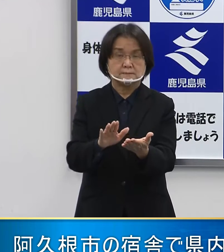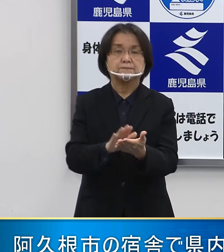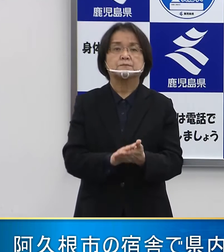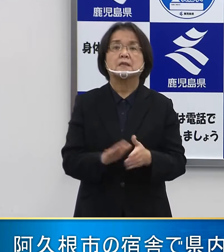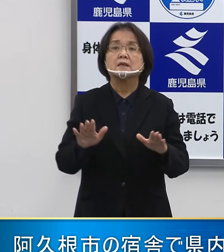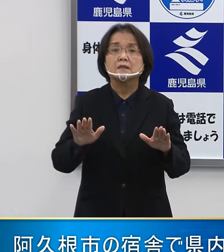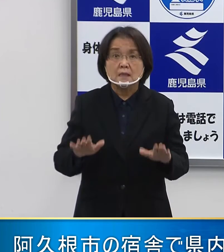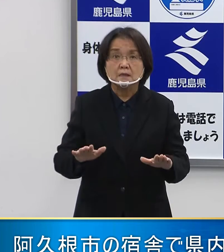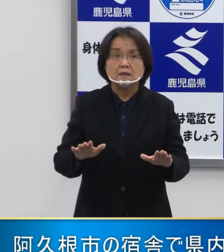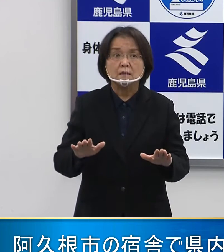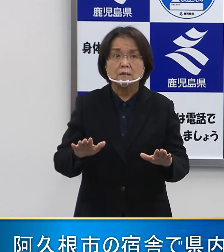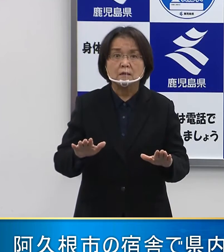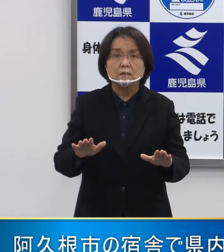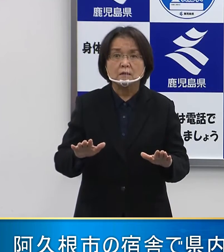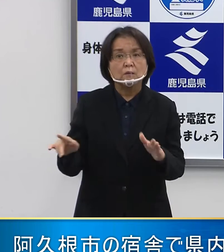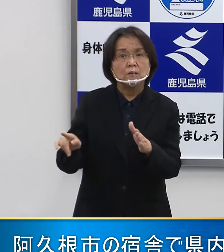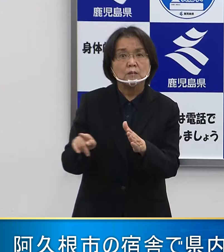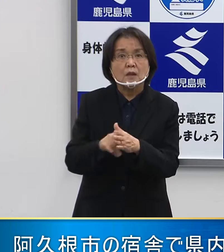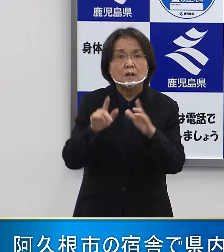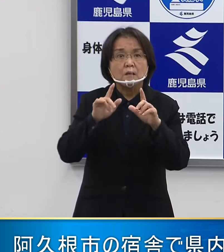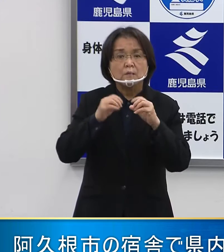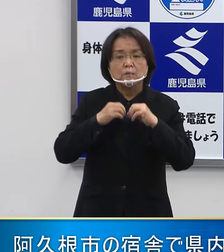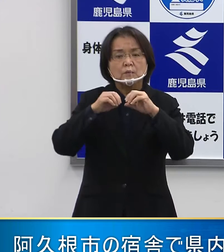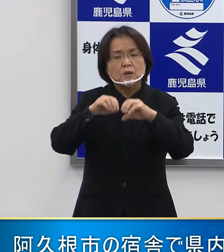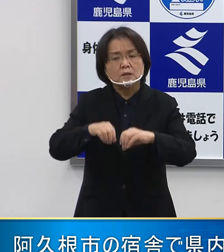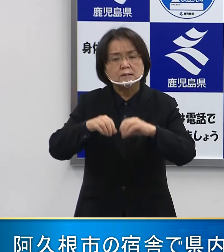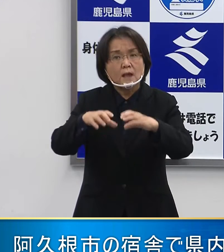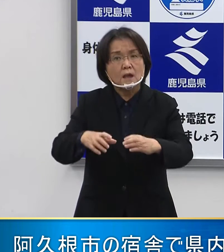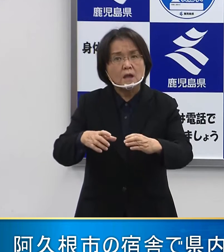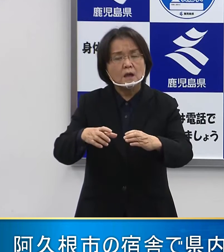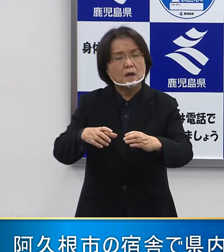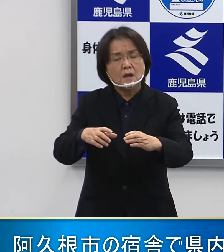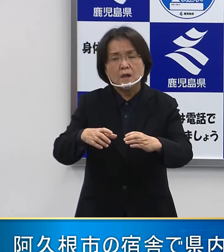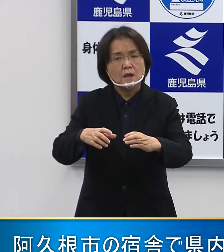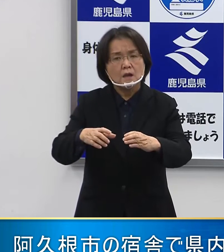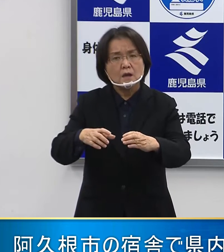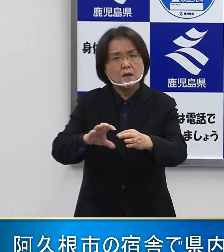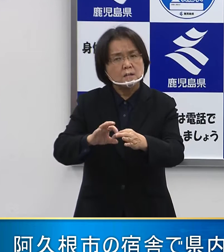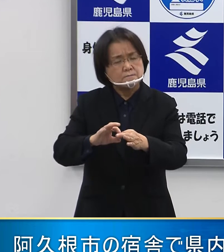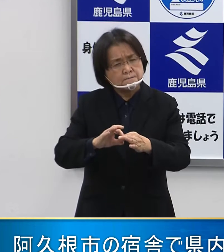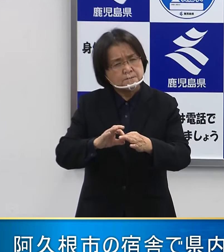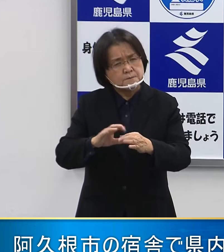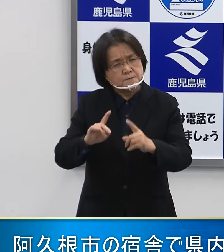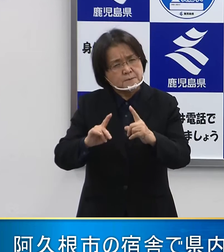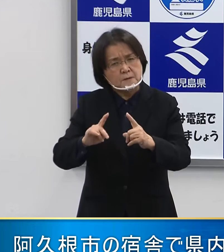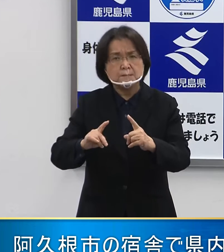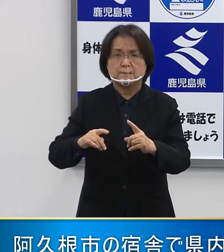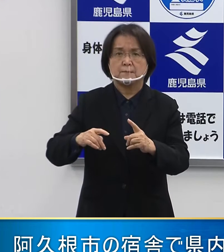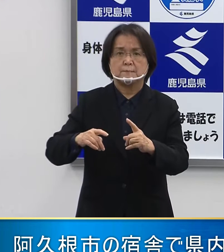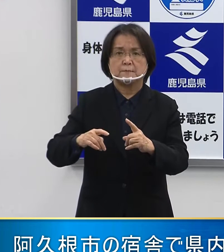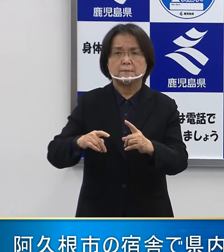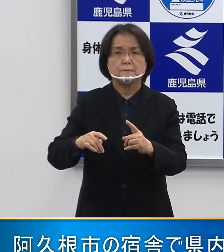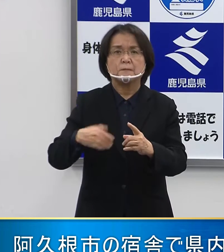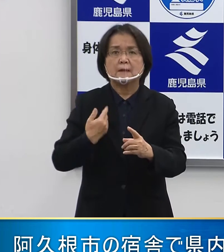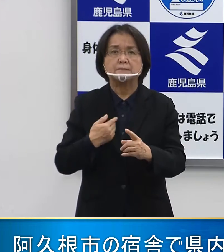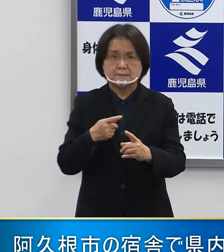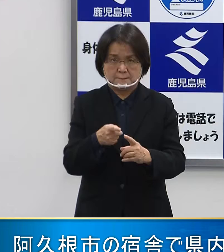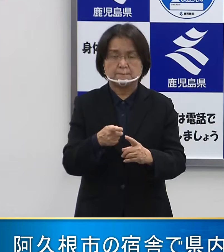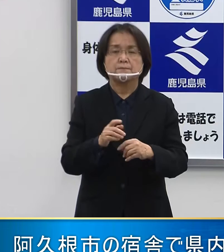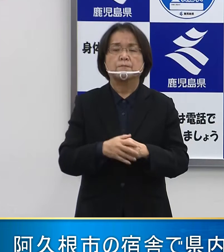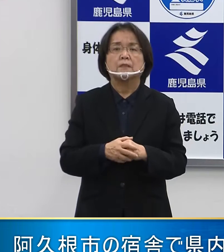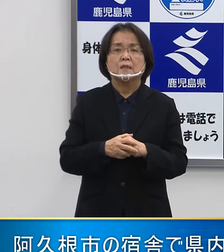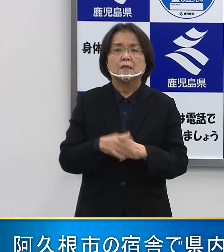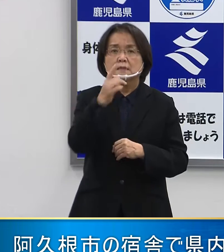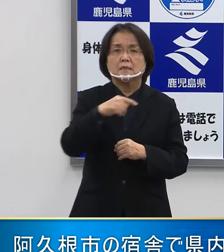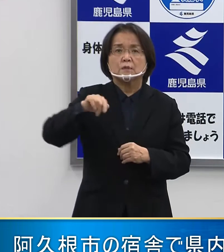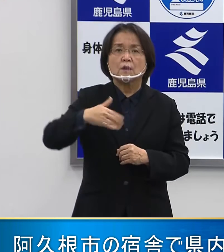で現時点ではこれまで発表したクラスターとの関連は確認されておりません次の